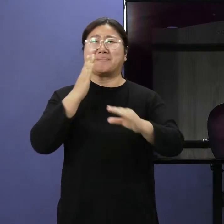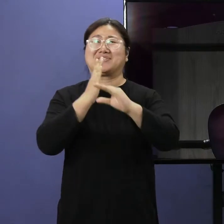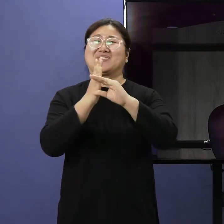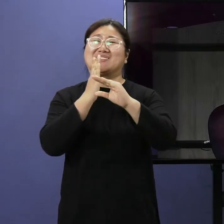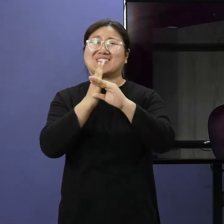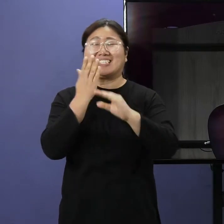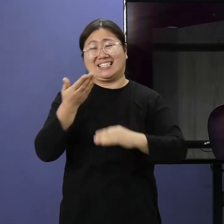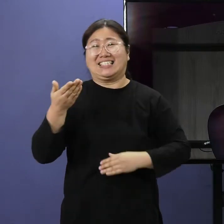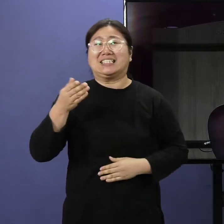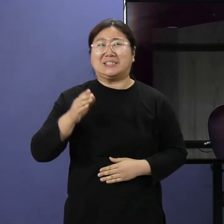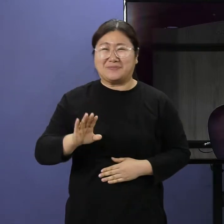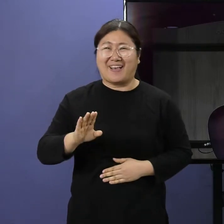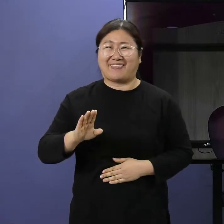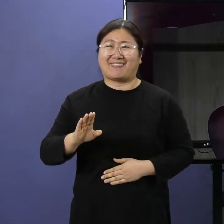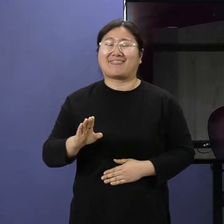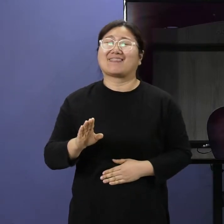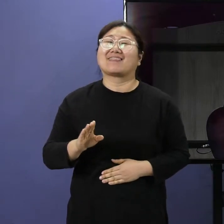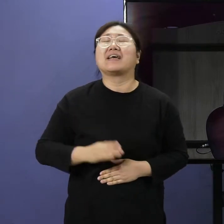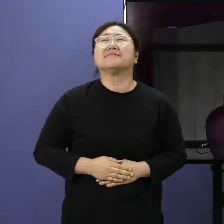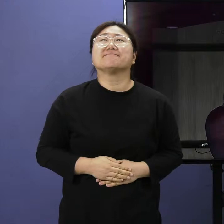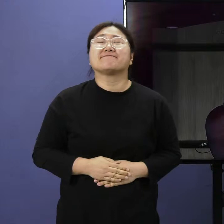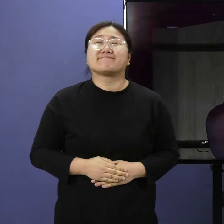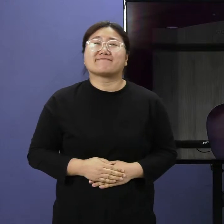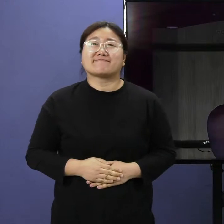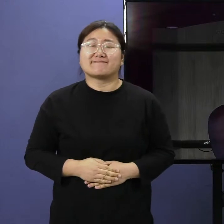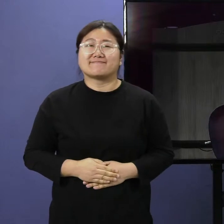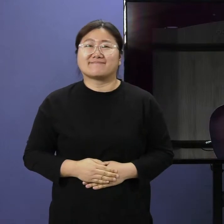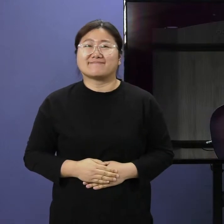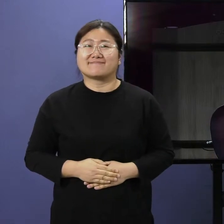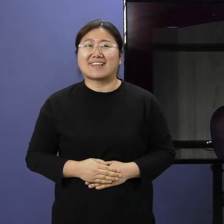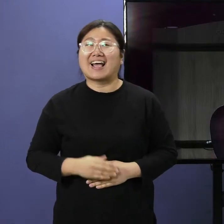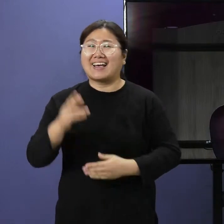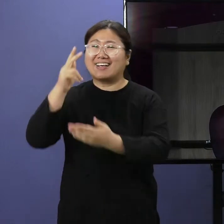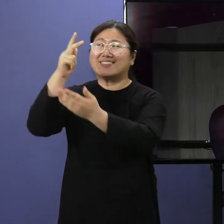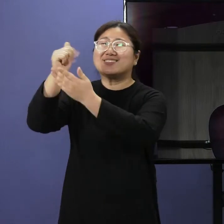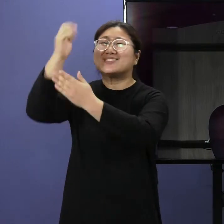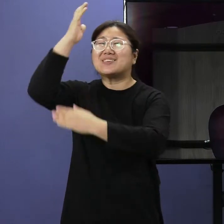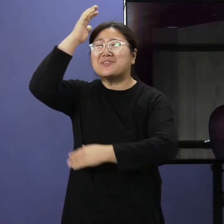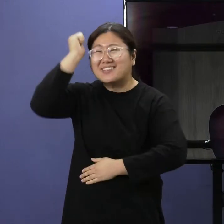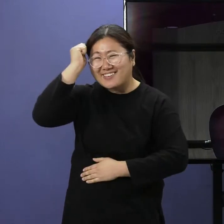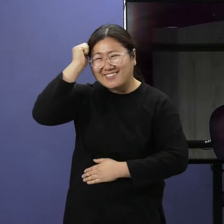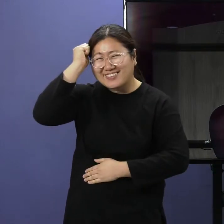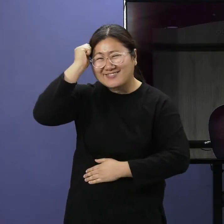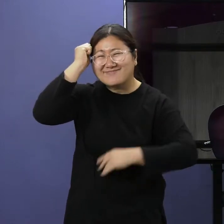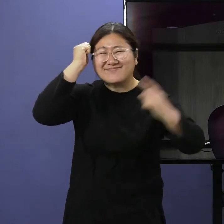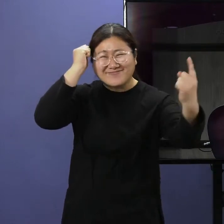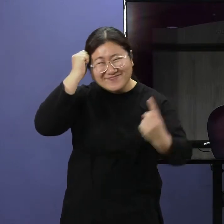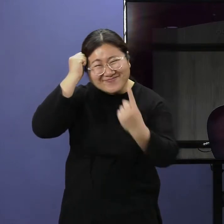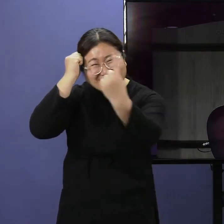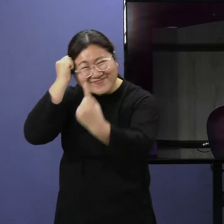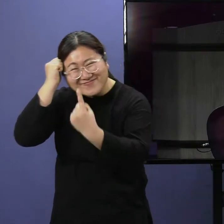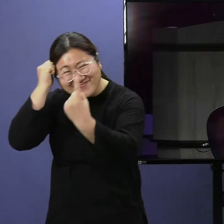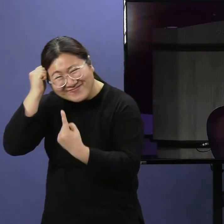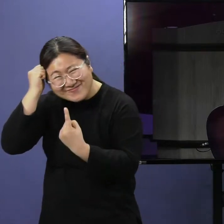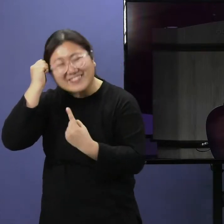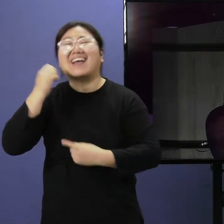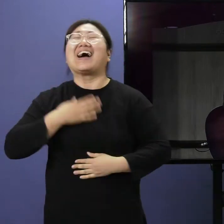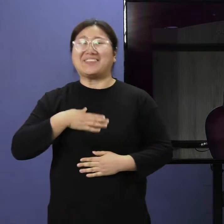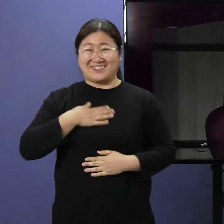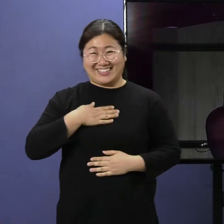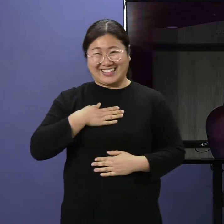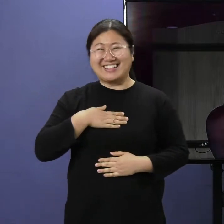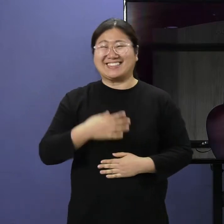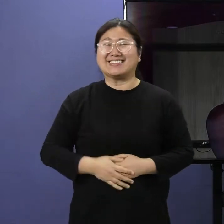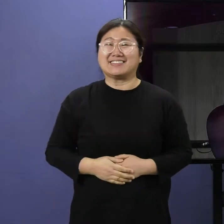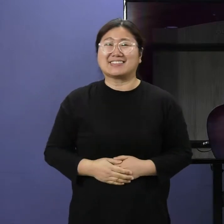우리들의 삶의 여러 가지 환경들 속에서도 여러분들 주님 기억하고 이 자리에 나온 줄로 믿는데요. 오늘 이 시간 우리가 찬양하기